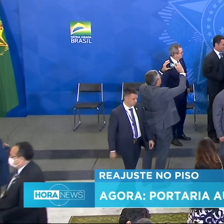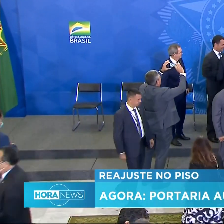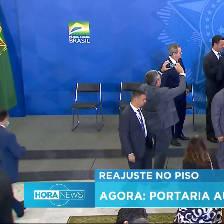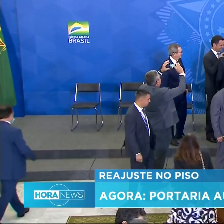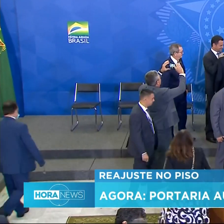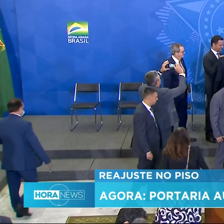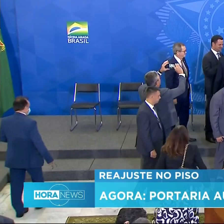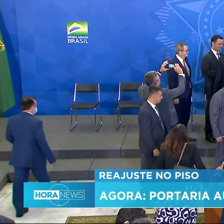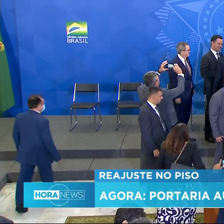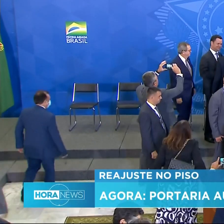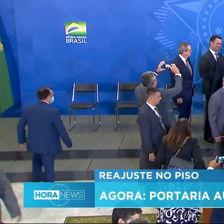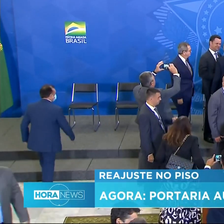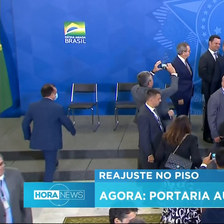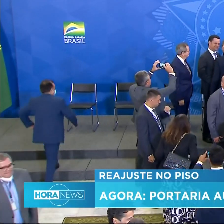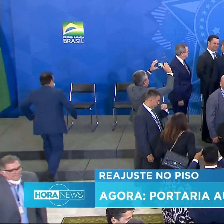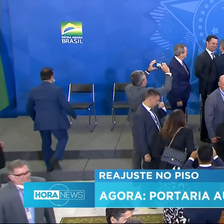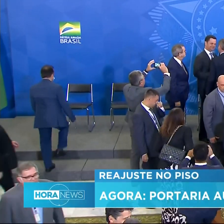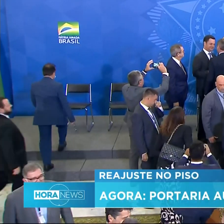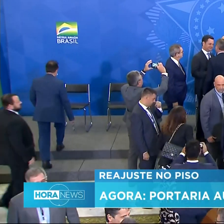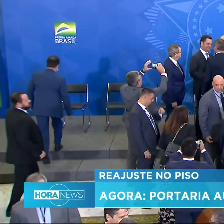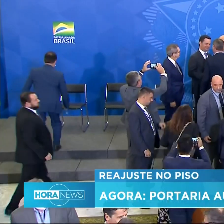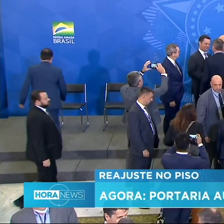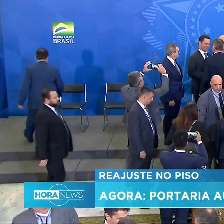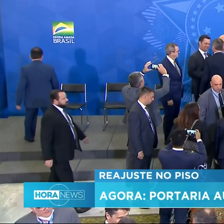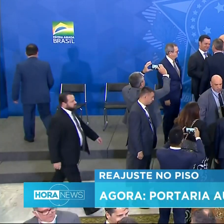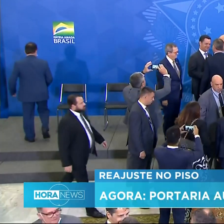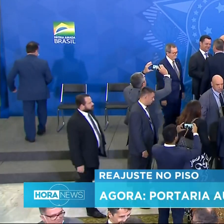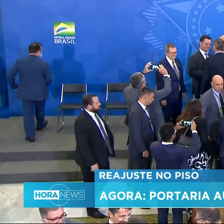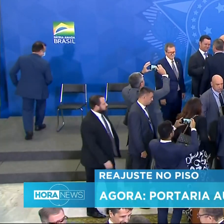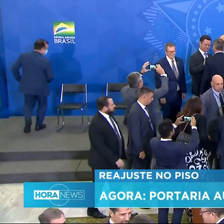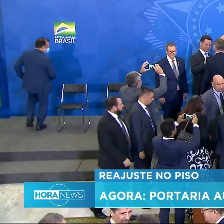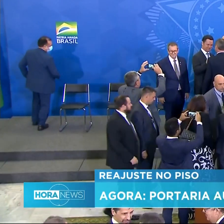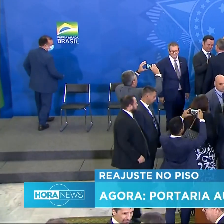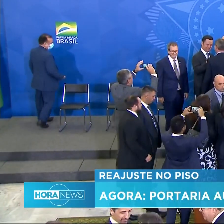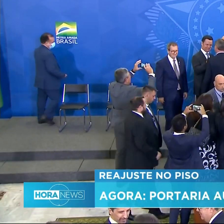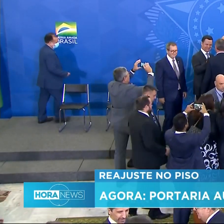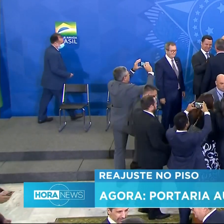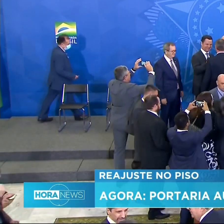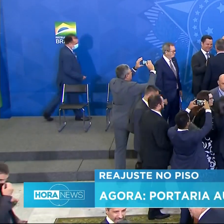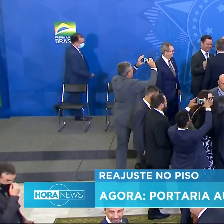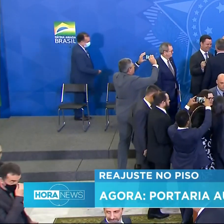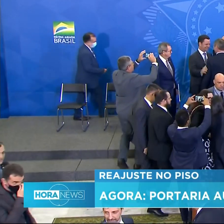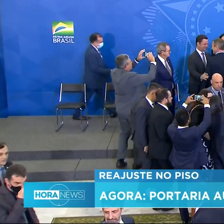de 33% anunciado na semana passada é o maior desde a